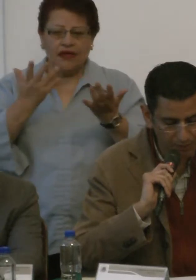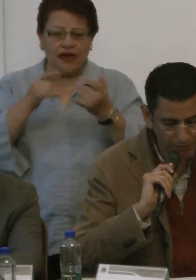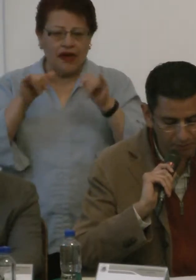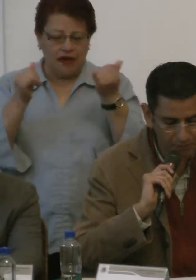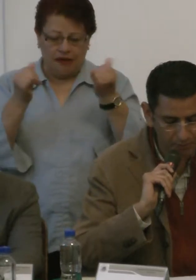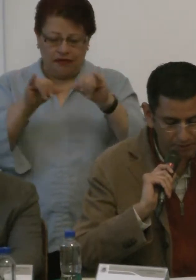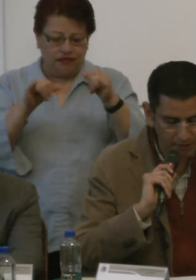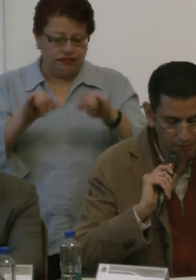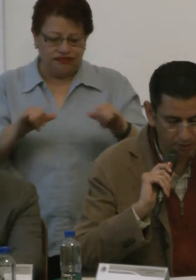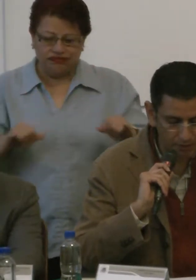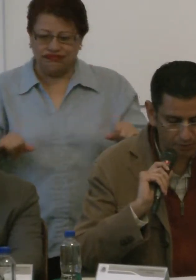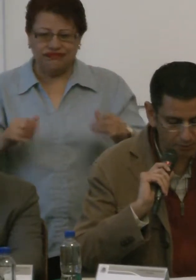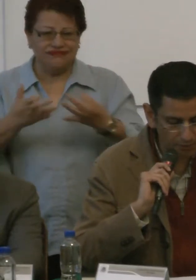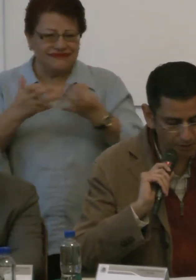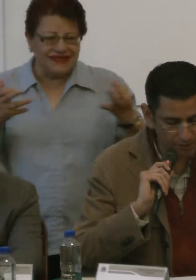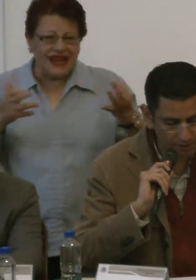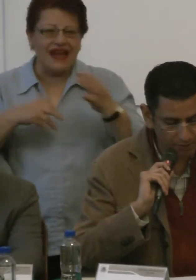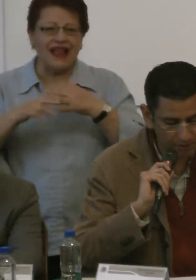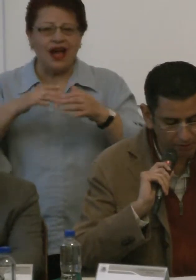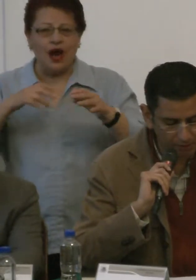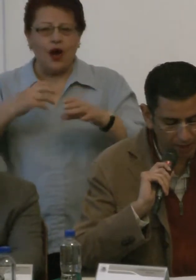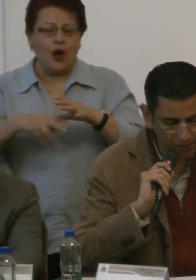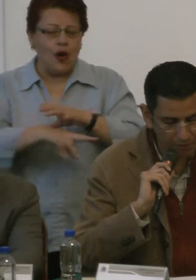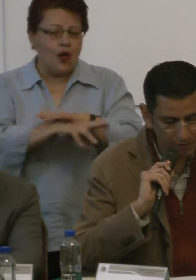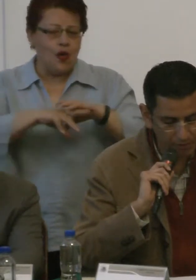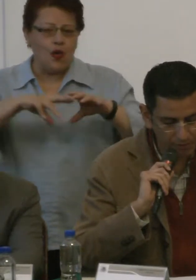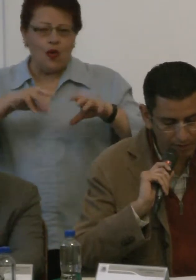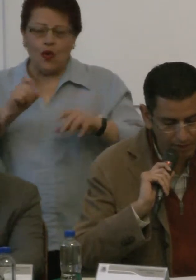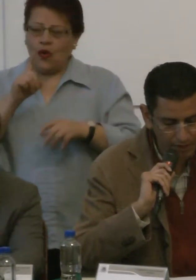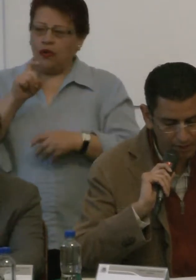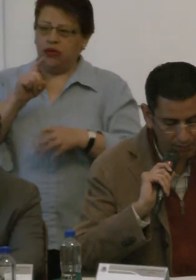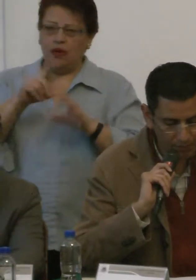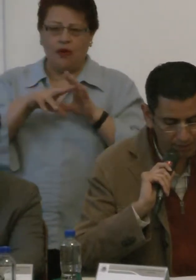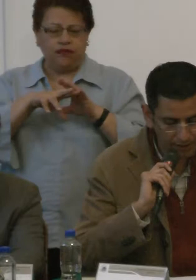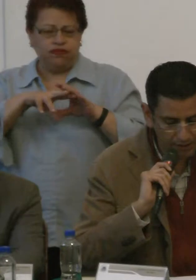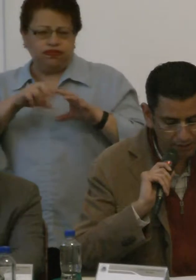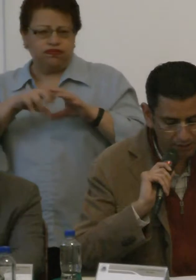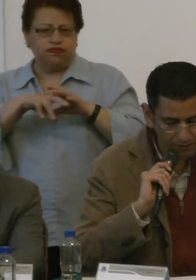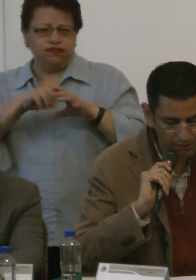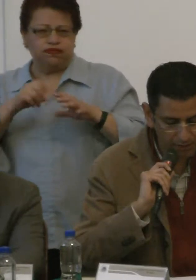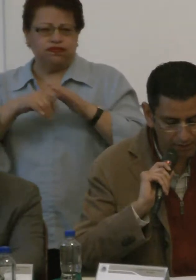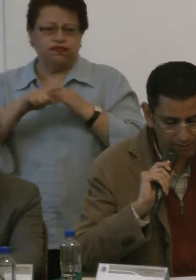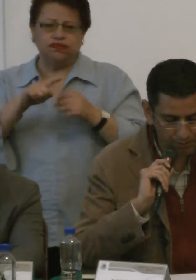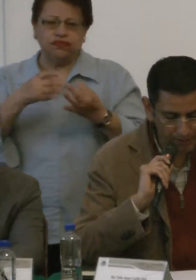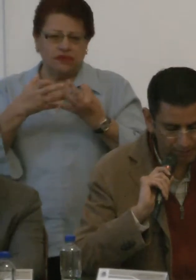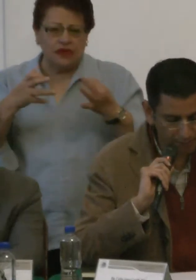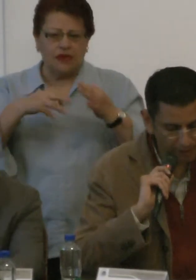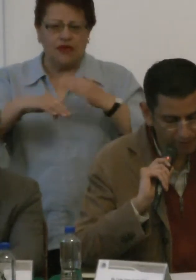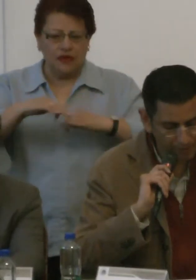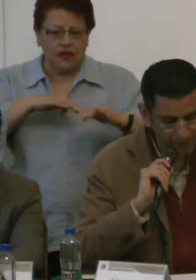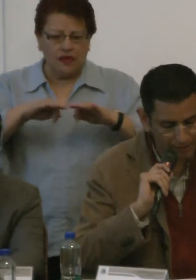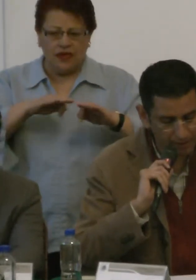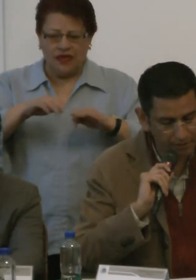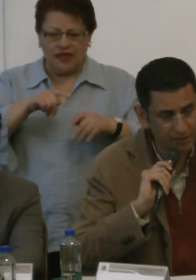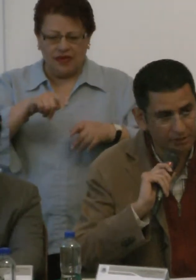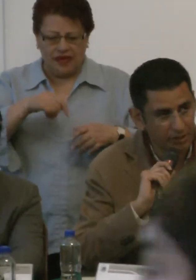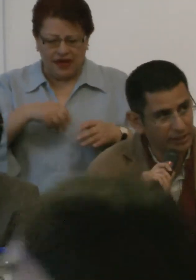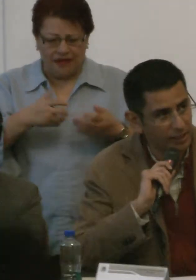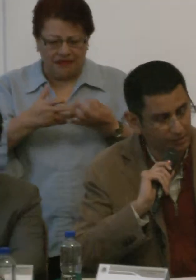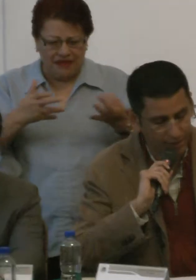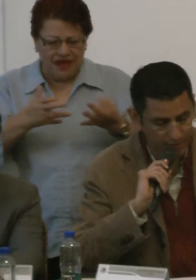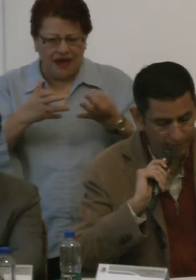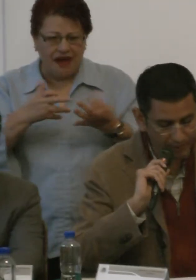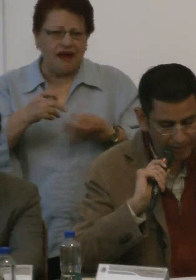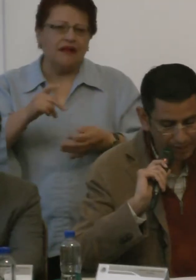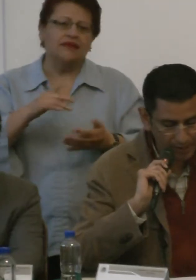asentamientos humanos, pasando por la sobreexplotación de los mantos acuáticos, la porosidad del suelo, la sobredensificación en ciertos sectores de